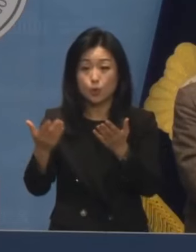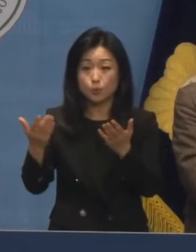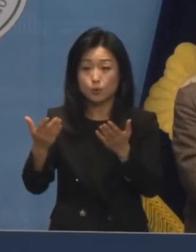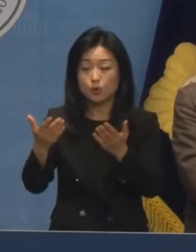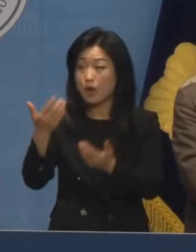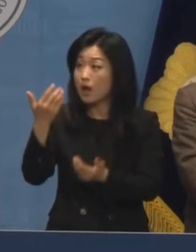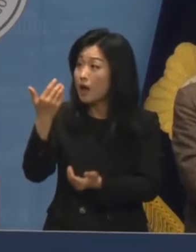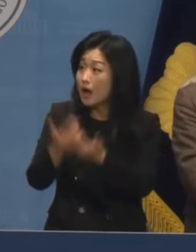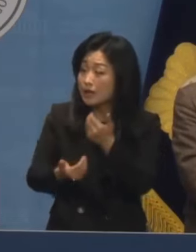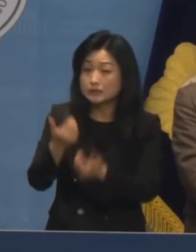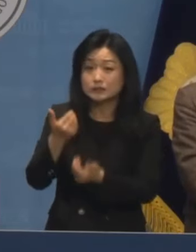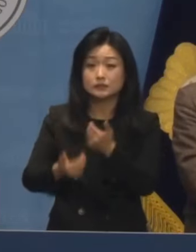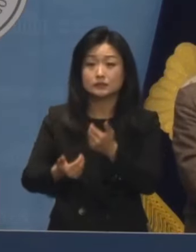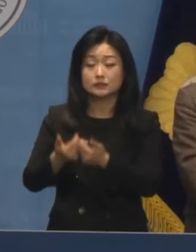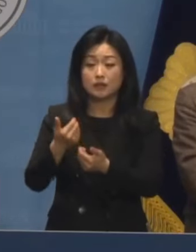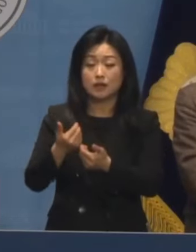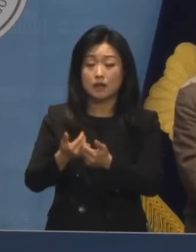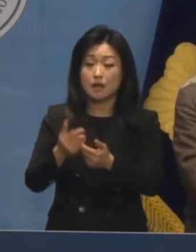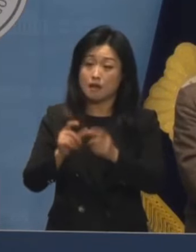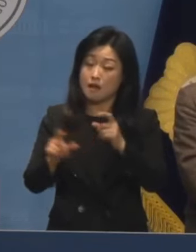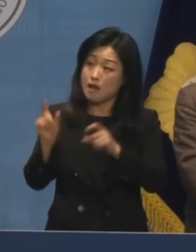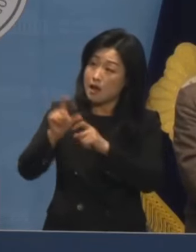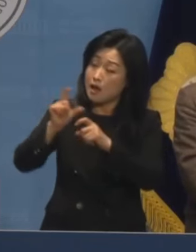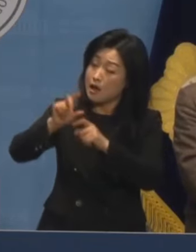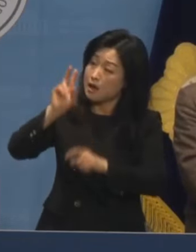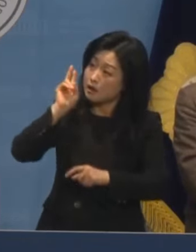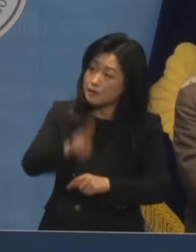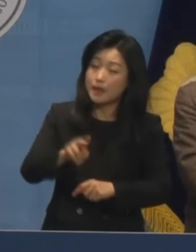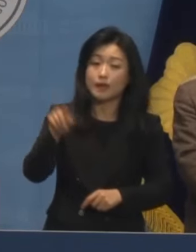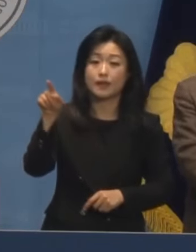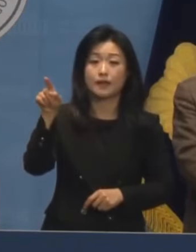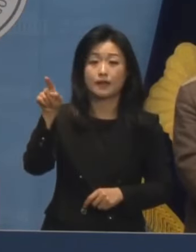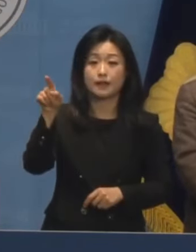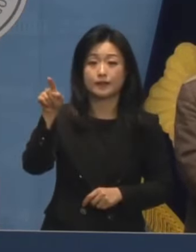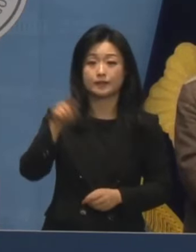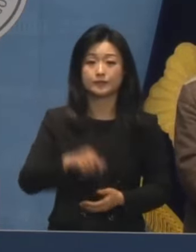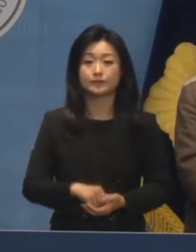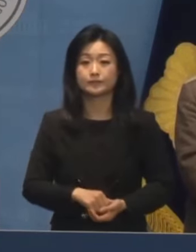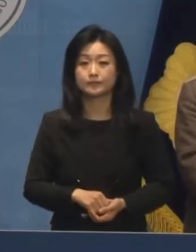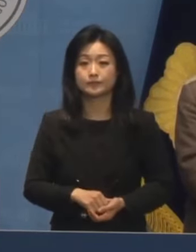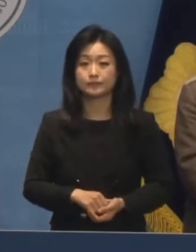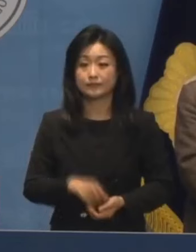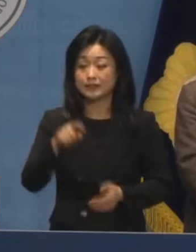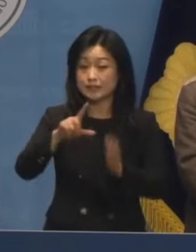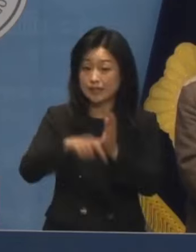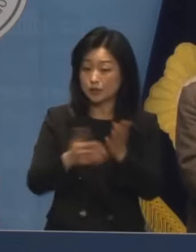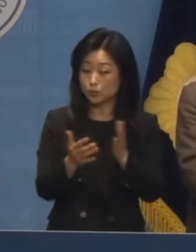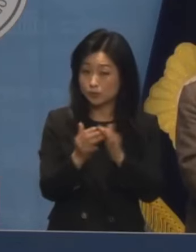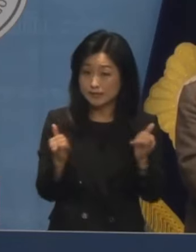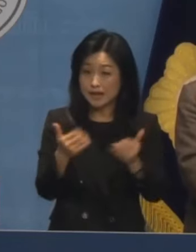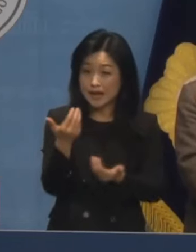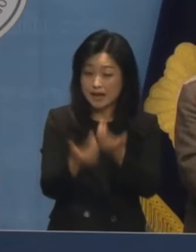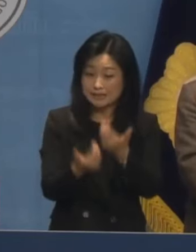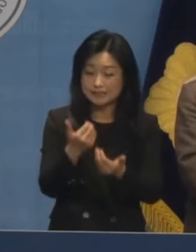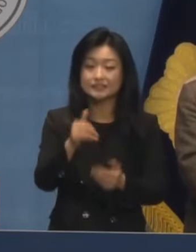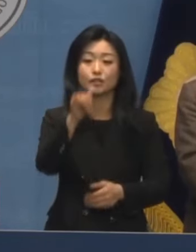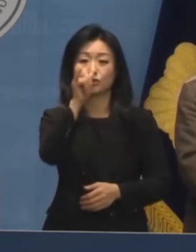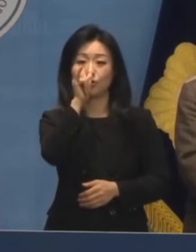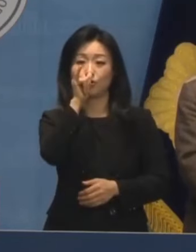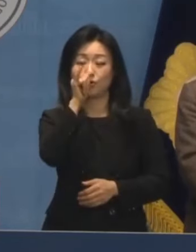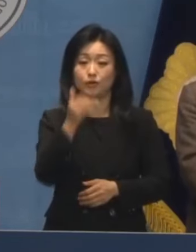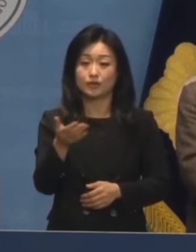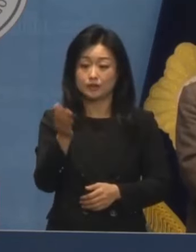갈등 관리 측면에서 오히려 훨씬 후퇴한 모습을 보이고 있습니다 당시에도 노동자의 갈등은 존재했지만